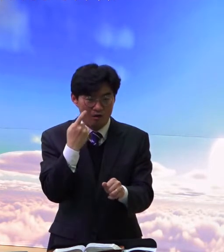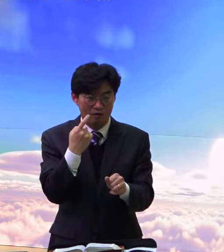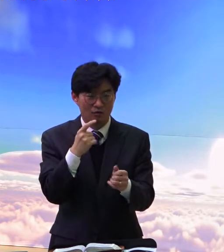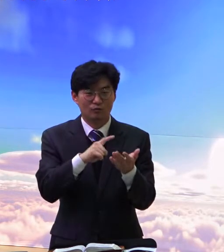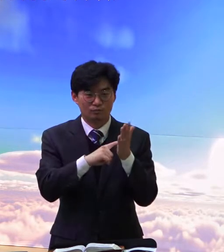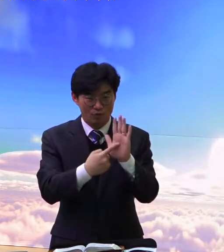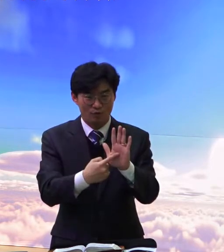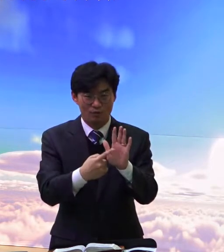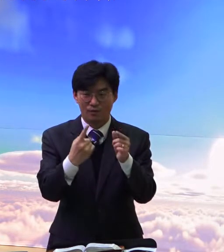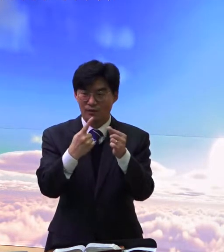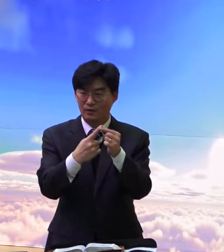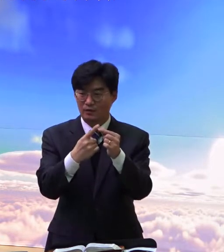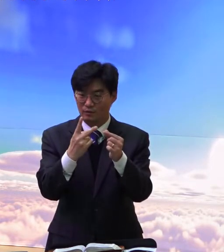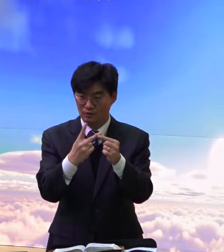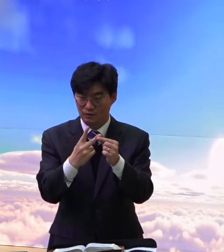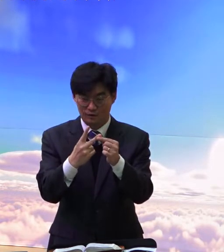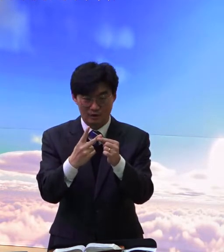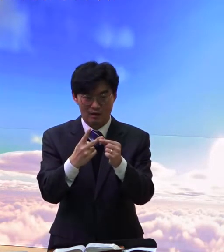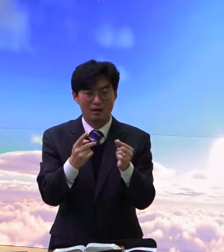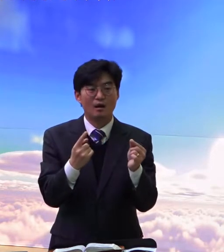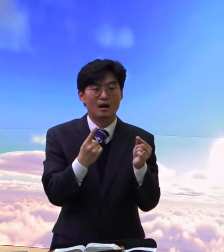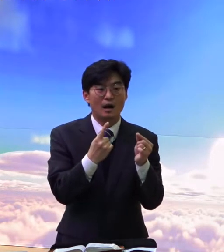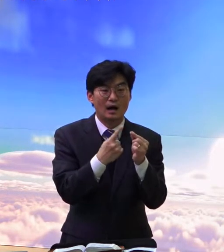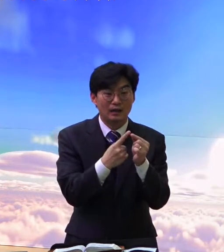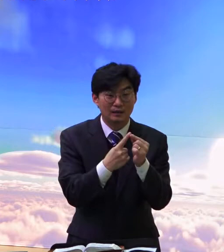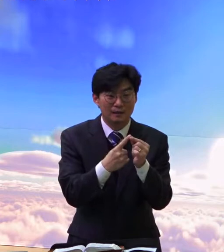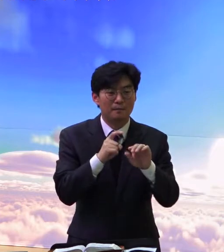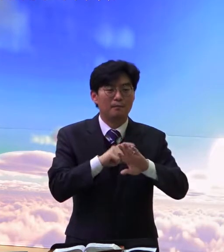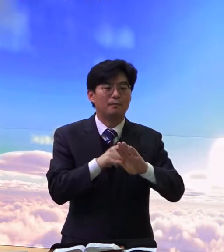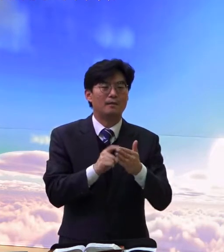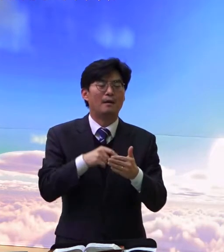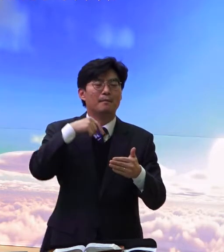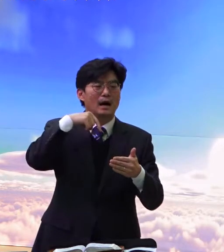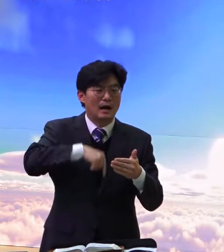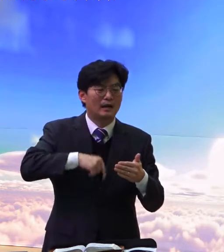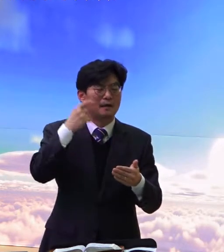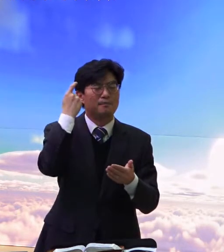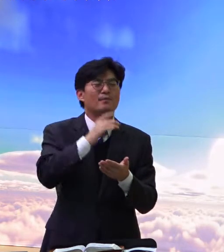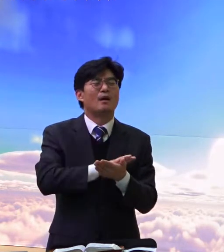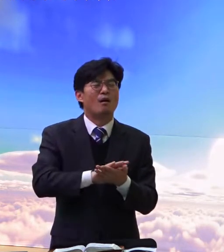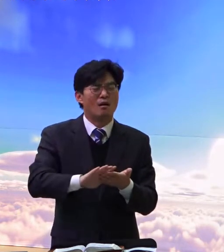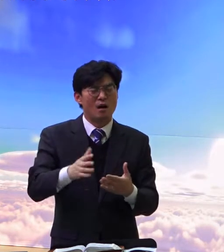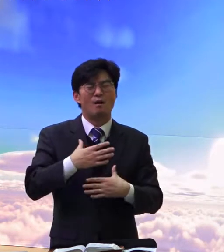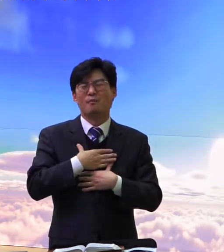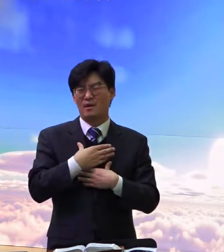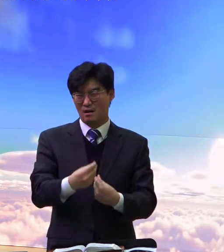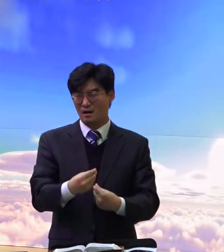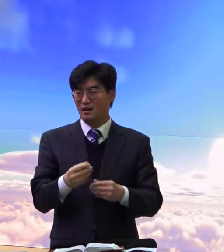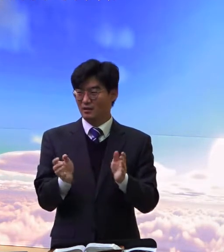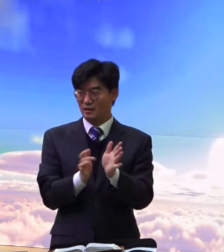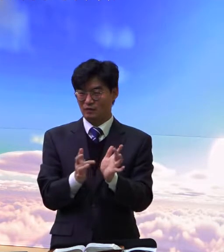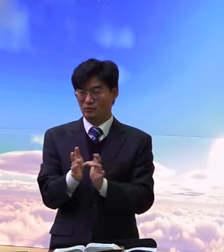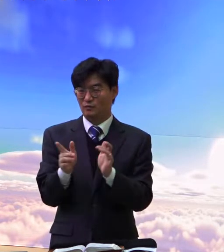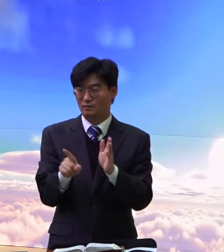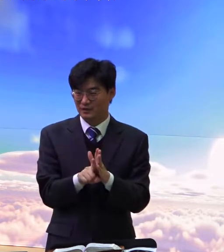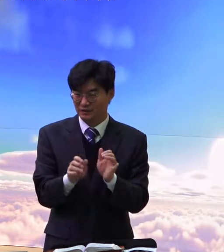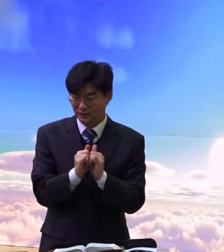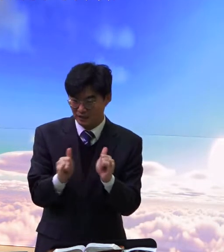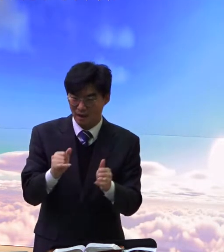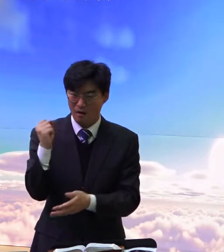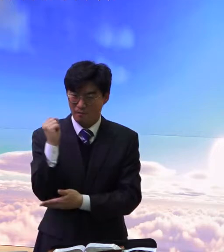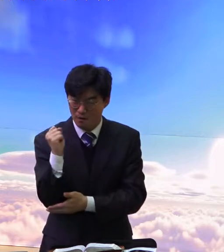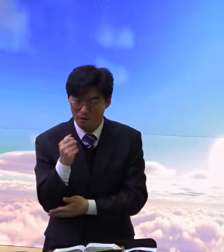두 가지가 있는데, 하나는 내면의 평화이고, 예수 믿는 사람은 내면에 요동하지 않는 저 넓은